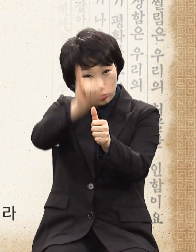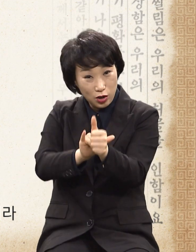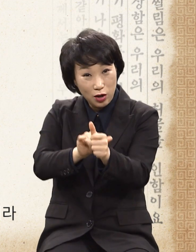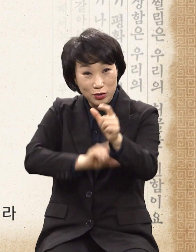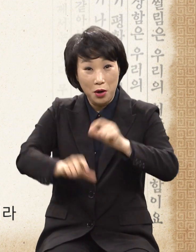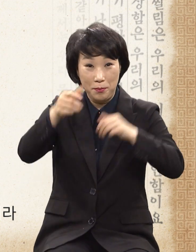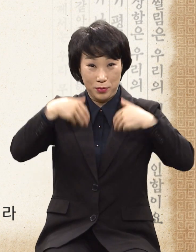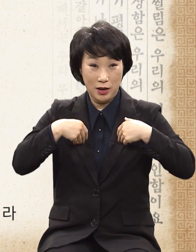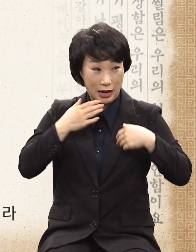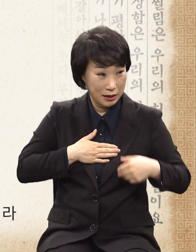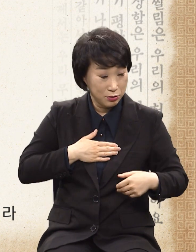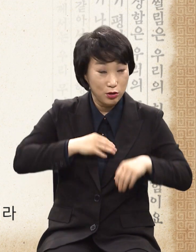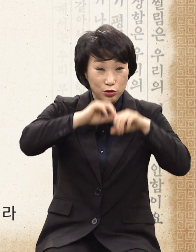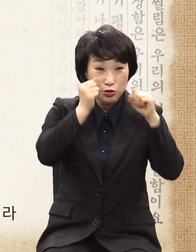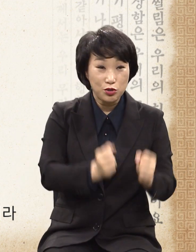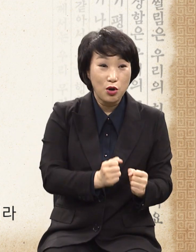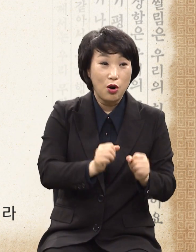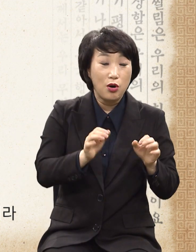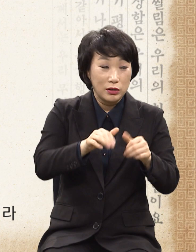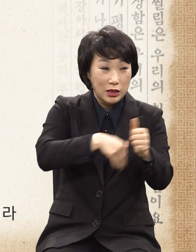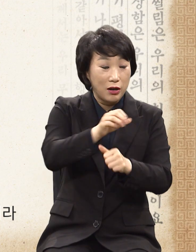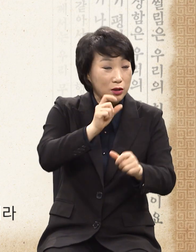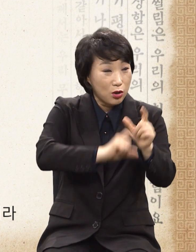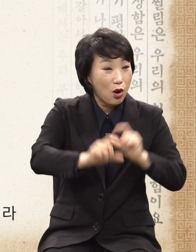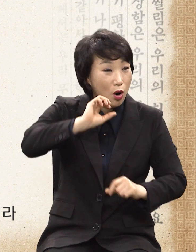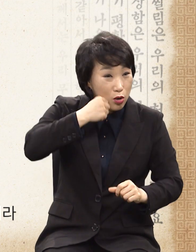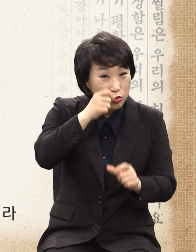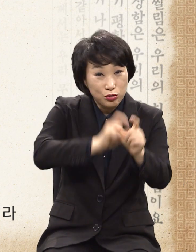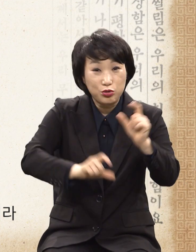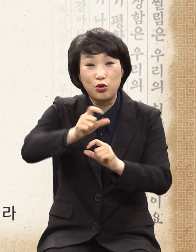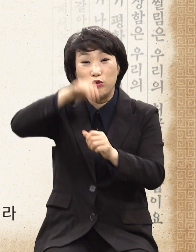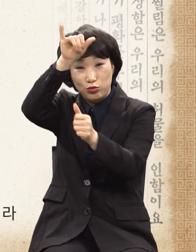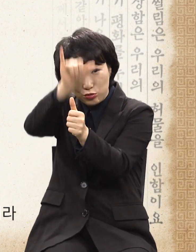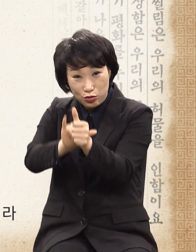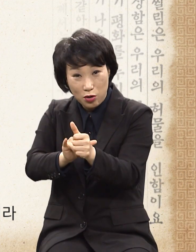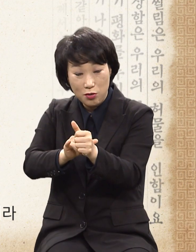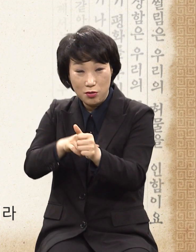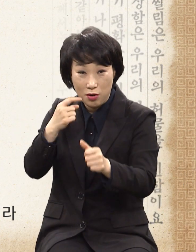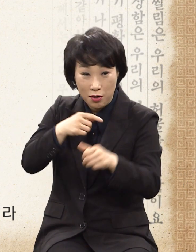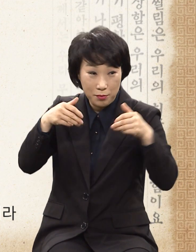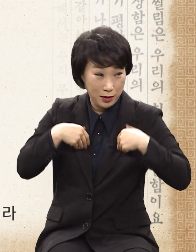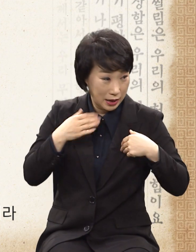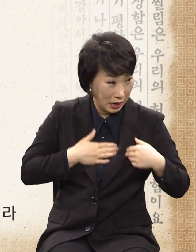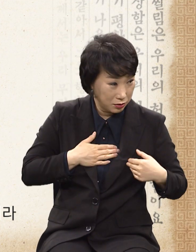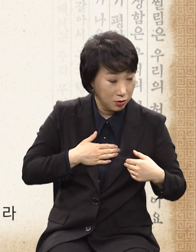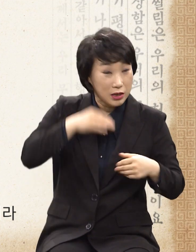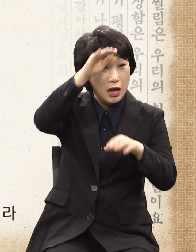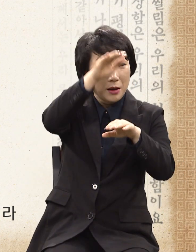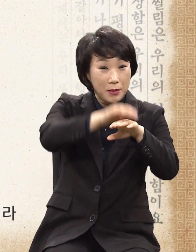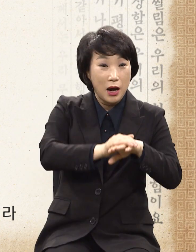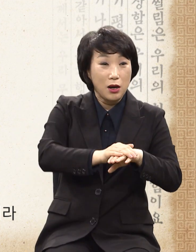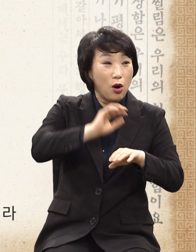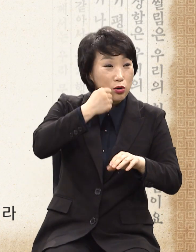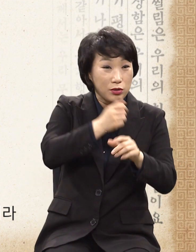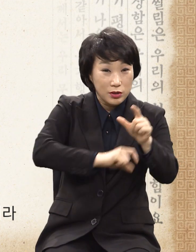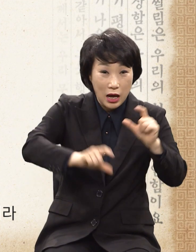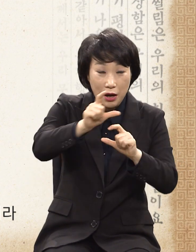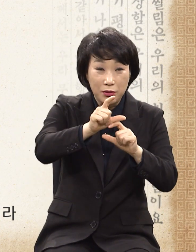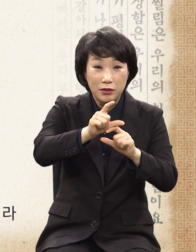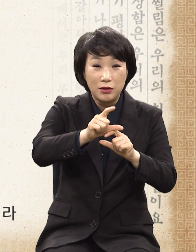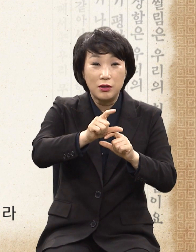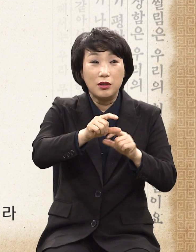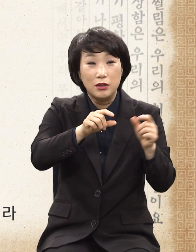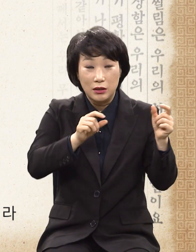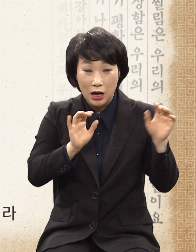못할 상황이 이루어질수록 순종하고 예배하지 못할 상황이 만날수록 예배하고 우리는